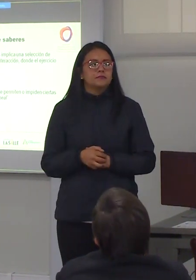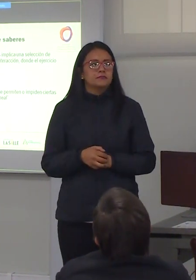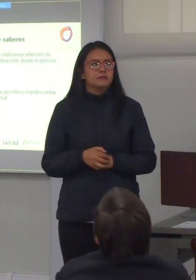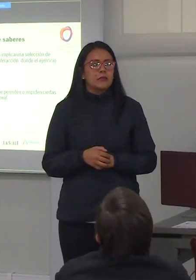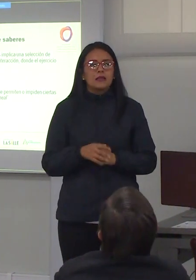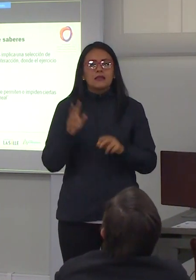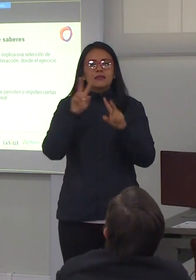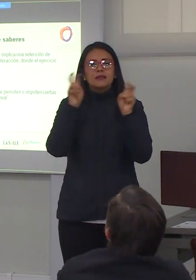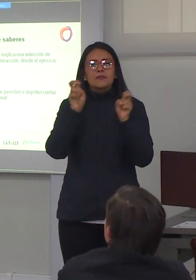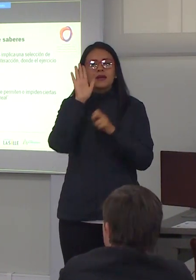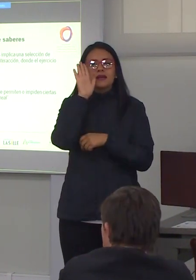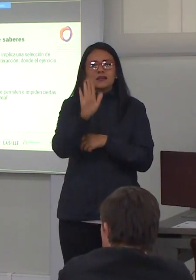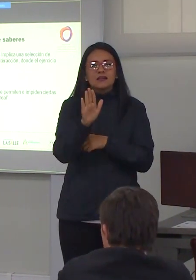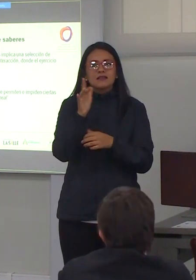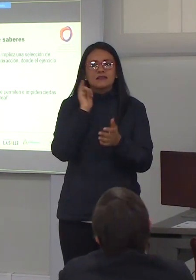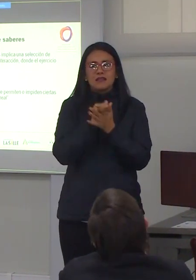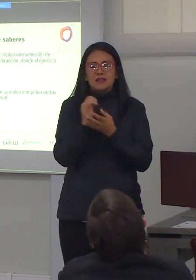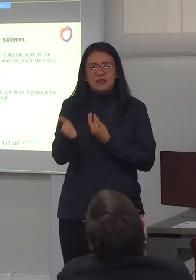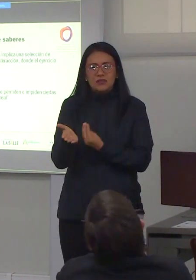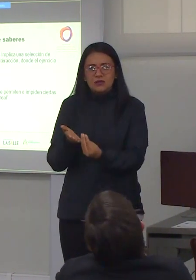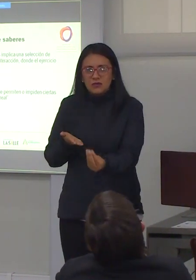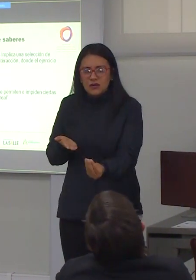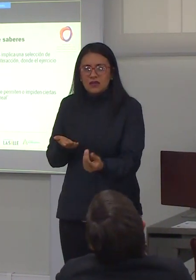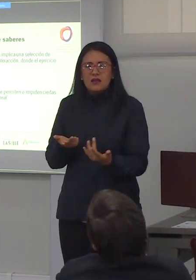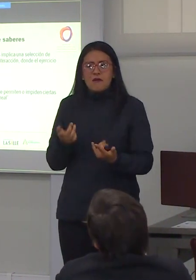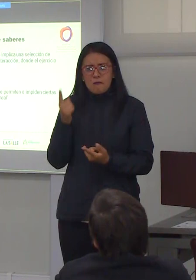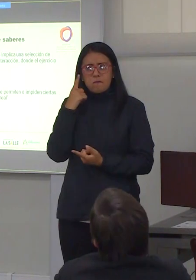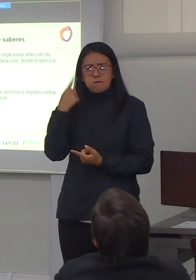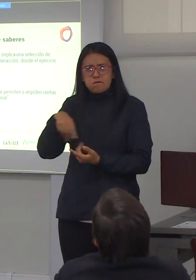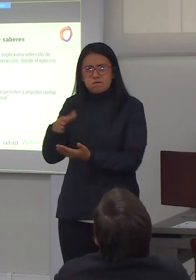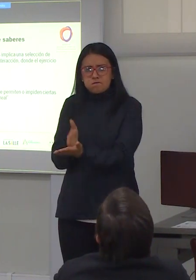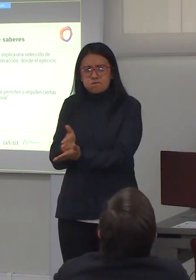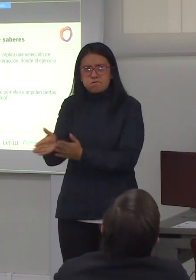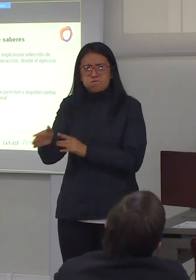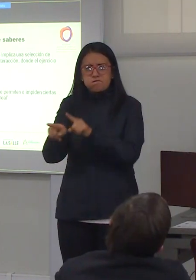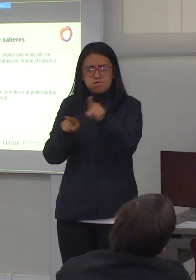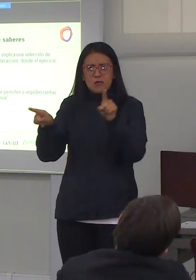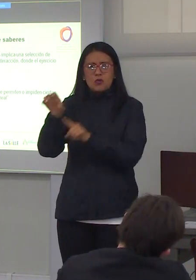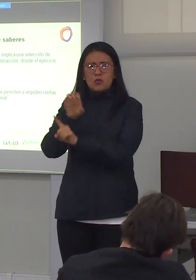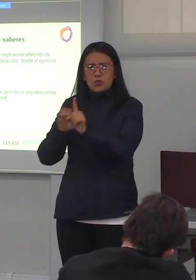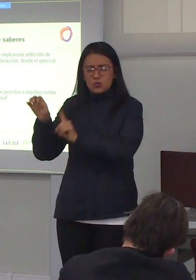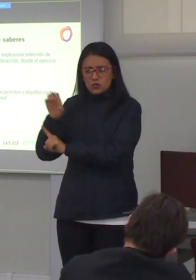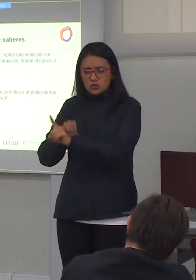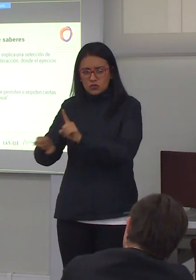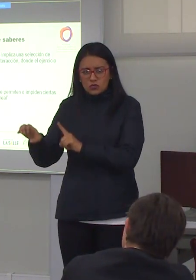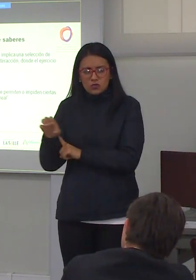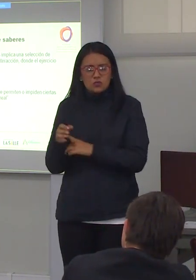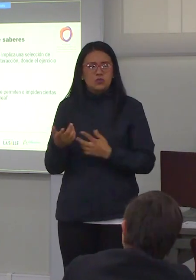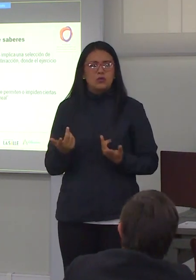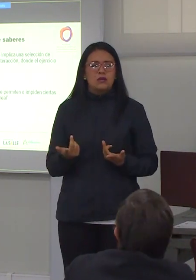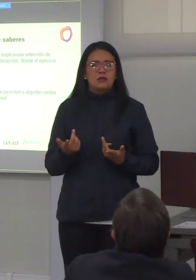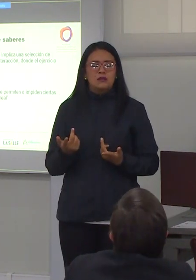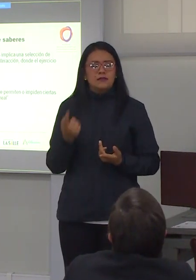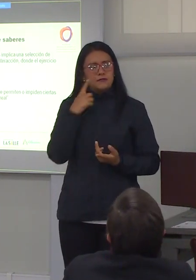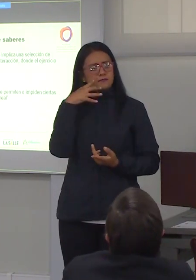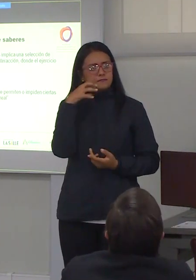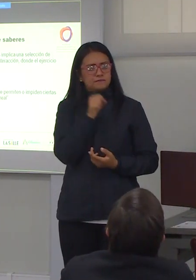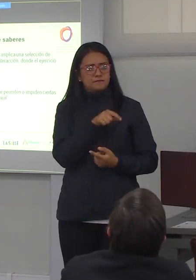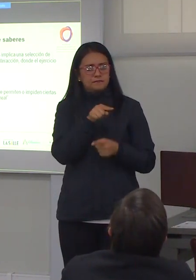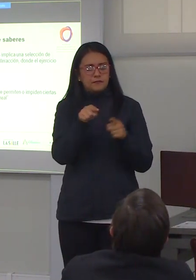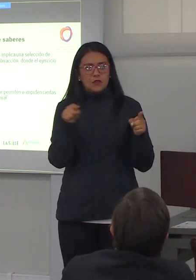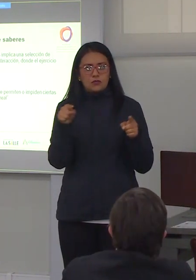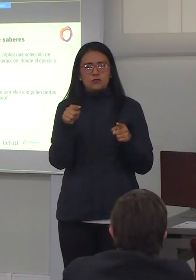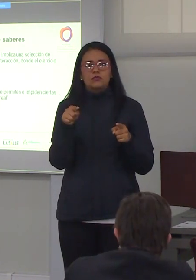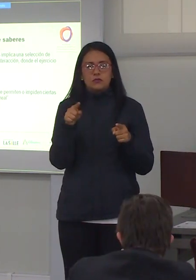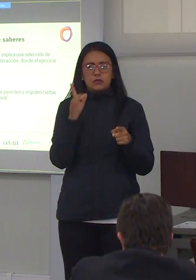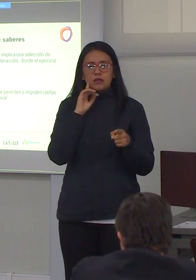tema por ejemplo de los trueques aún existe en muchas culturas entonces nos dejamos digamos a